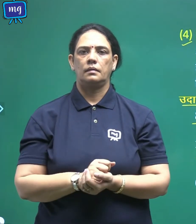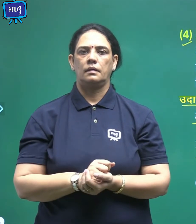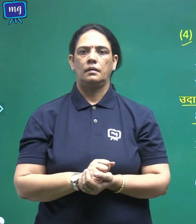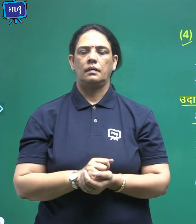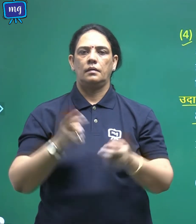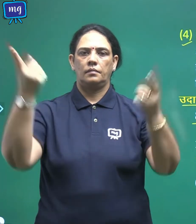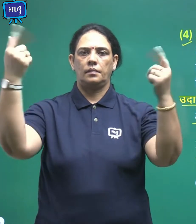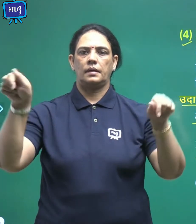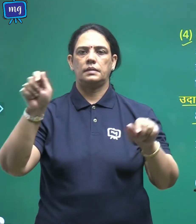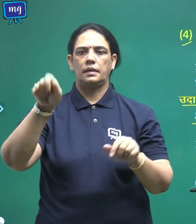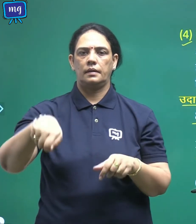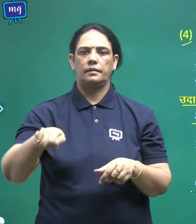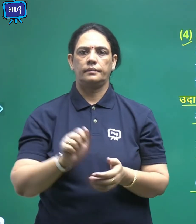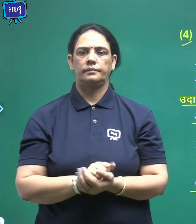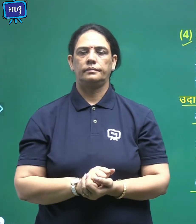विभाज्य है।